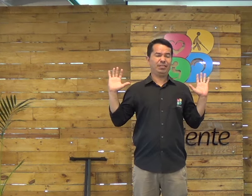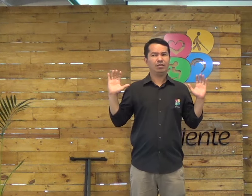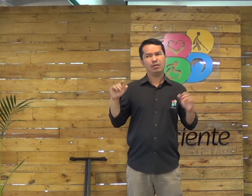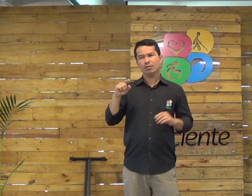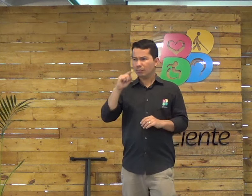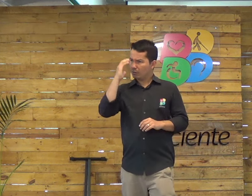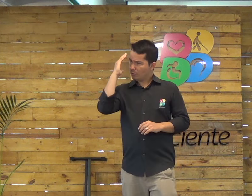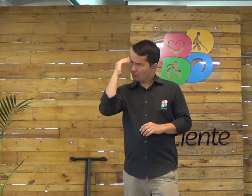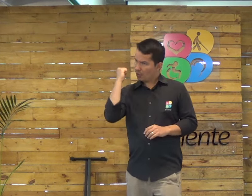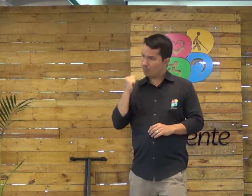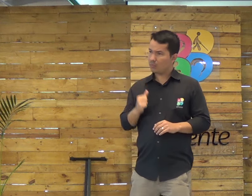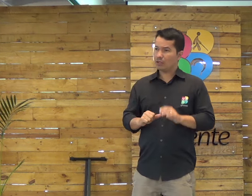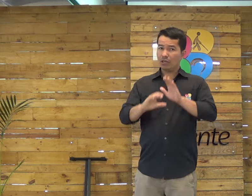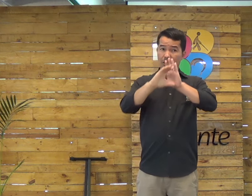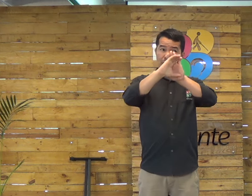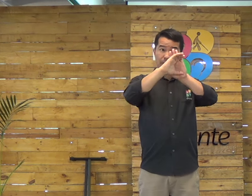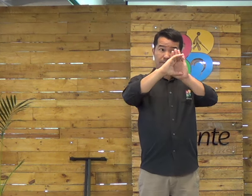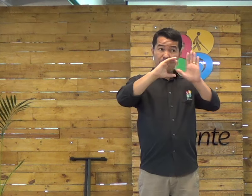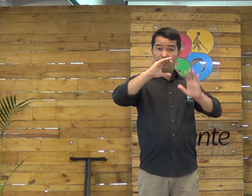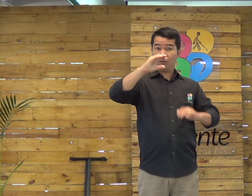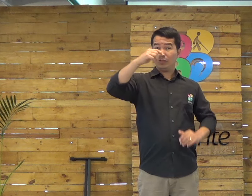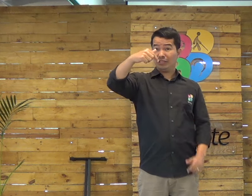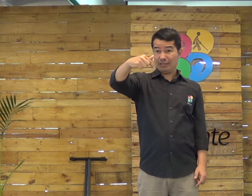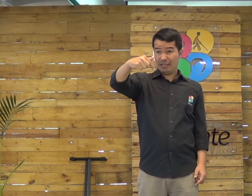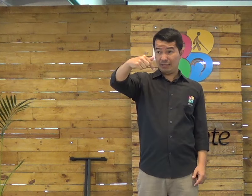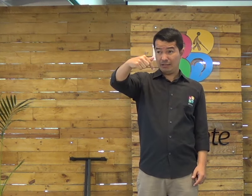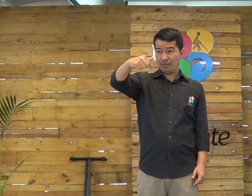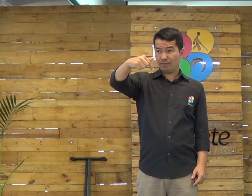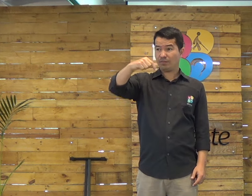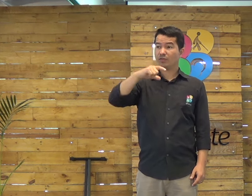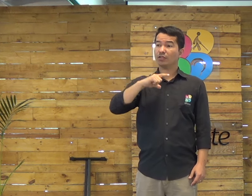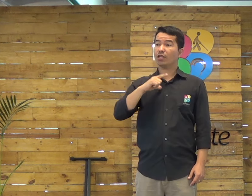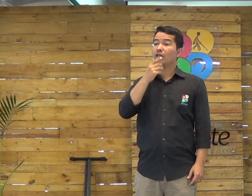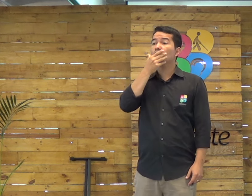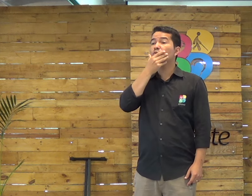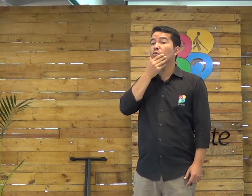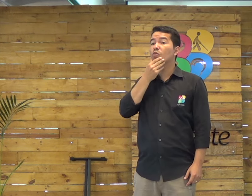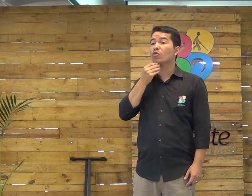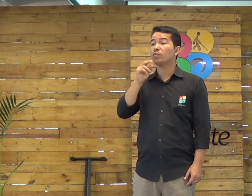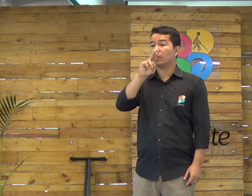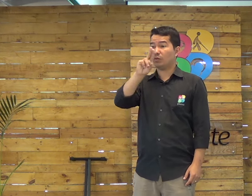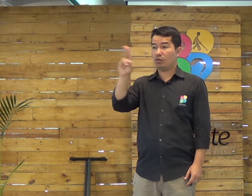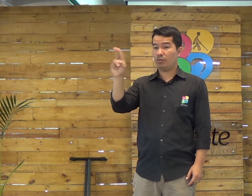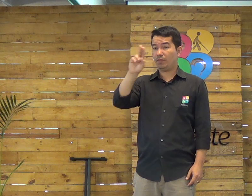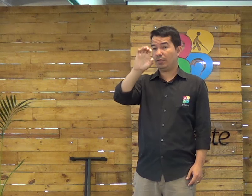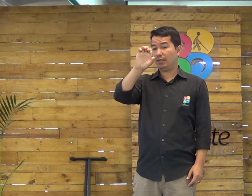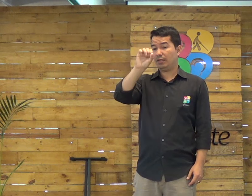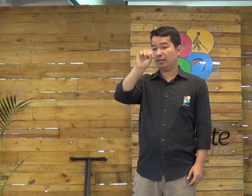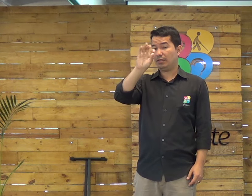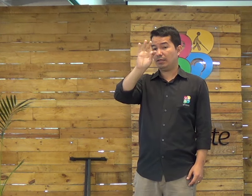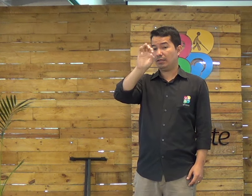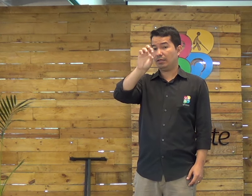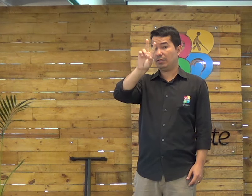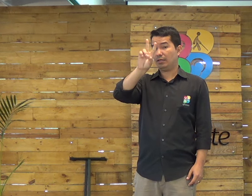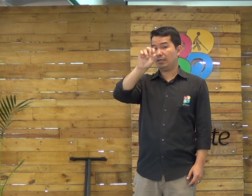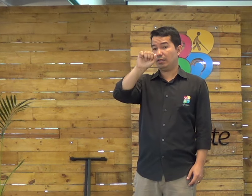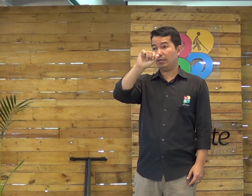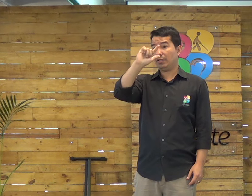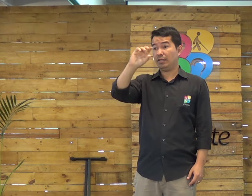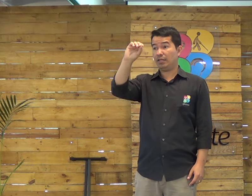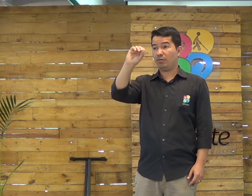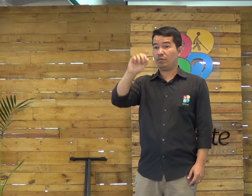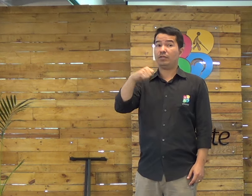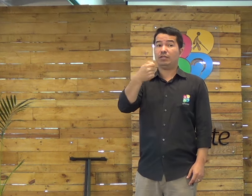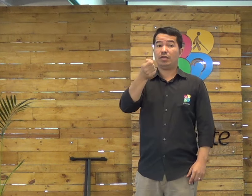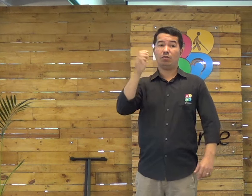os cristãos. Não sei se você sabe, mas no capítulo 7 de Atos aparece um homem